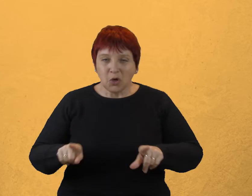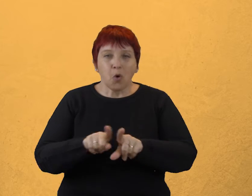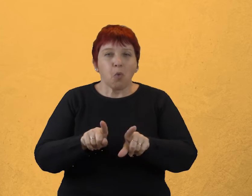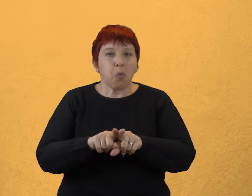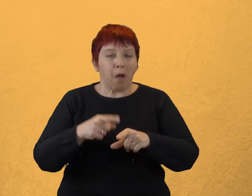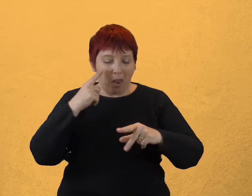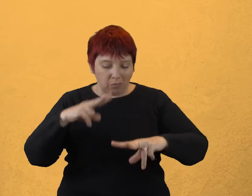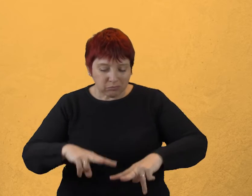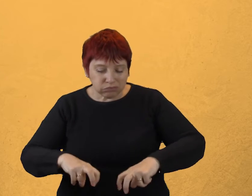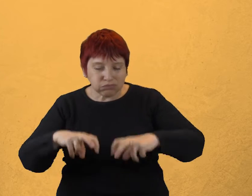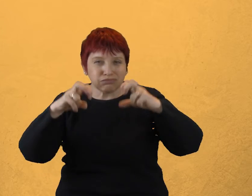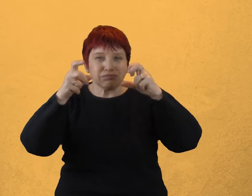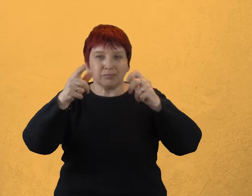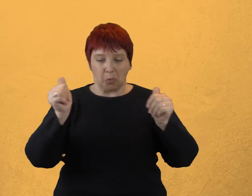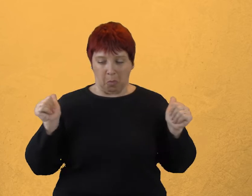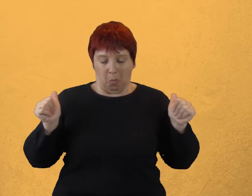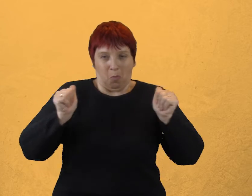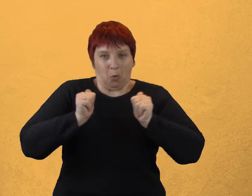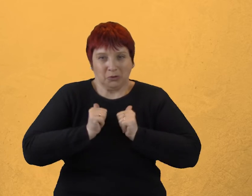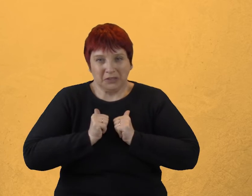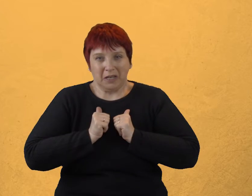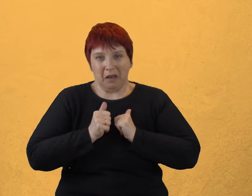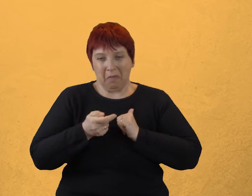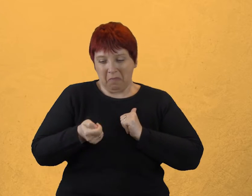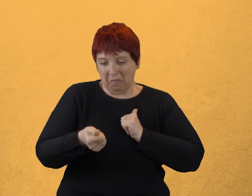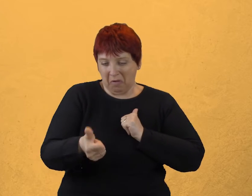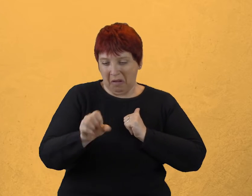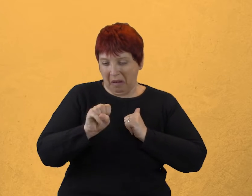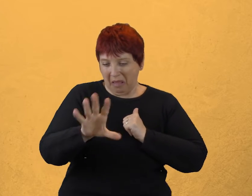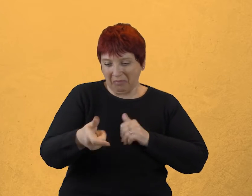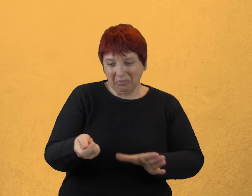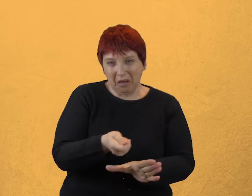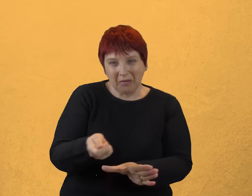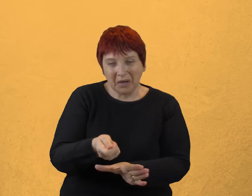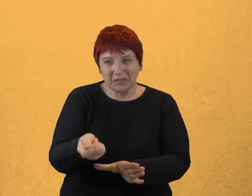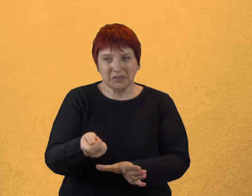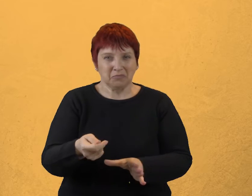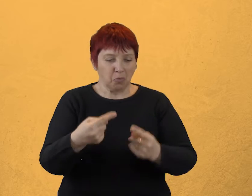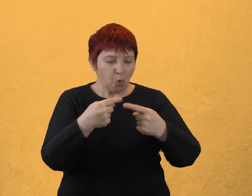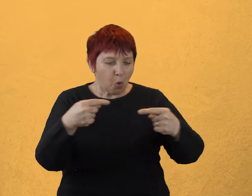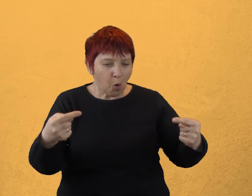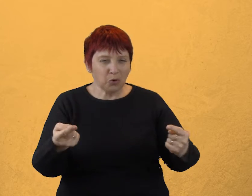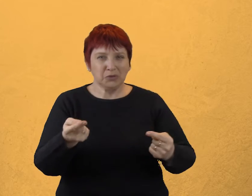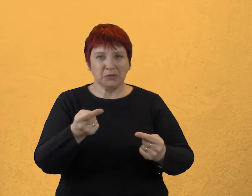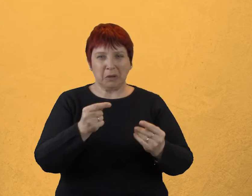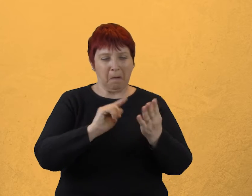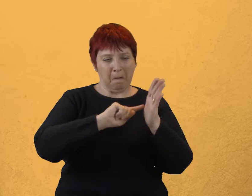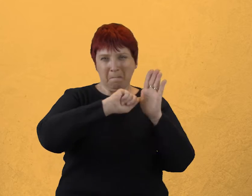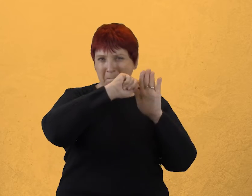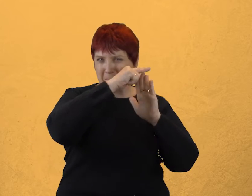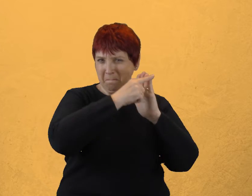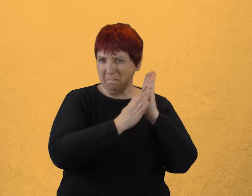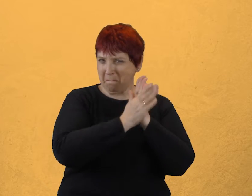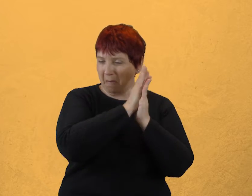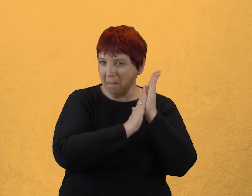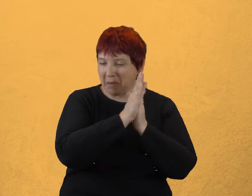expedicionarios, con mochilas, linternas, aparatos raros, mapas y todas